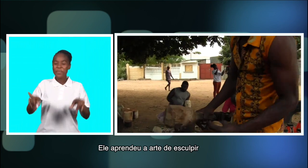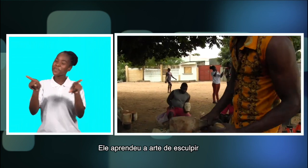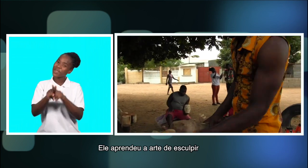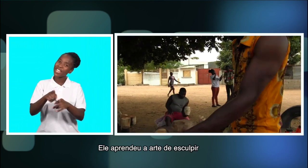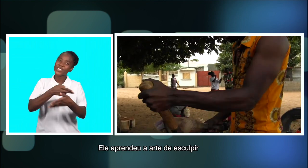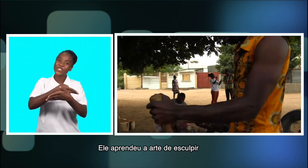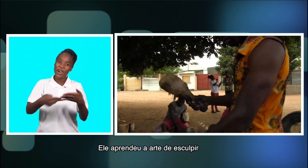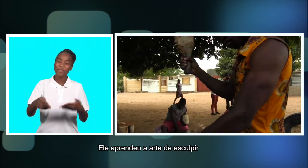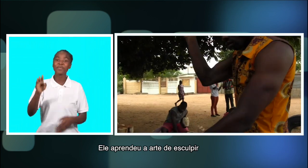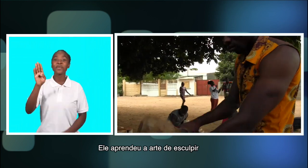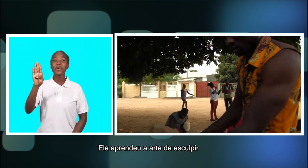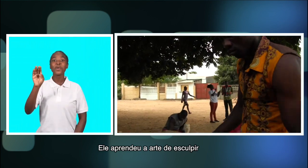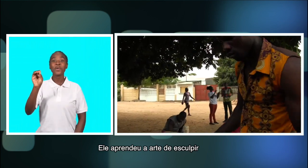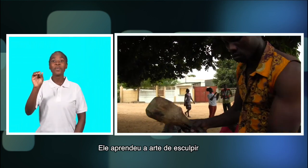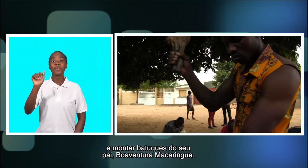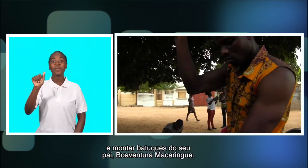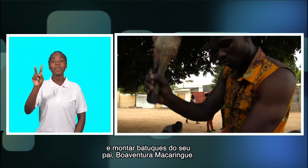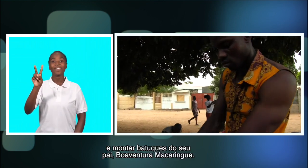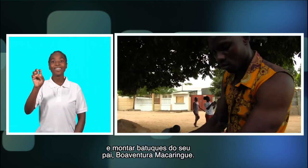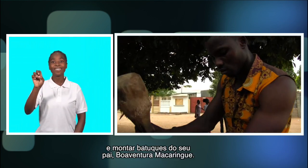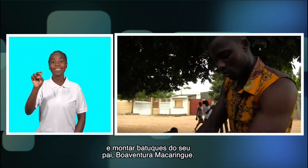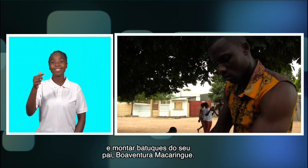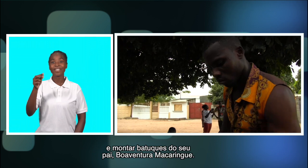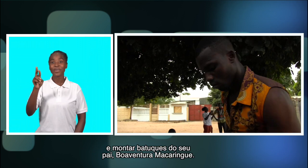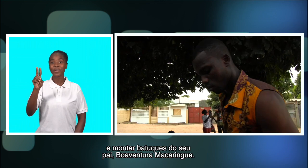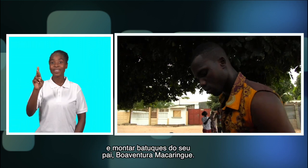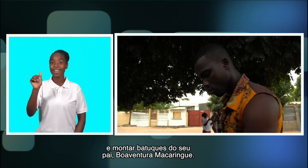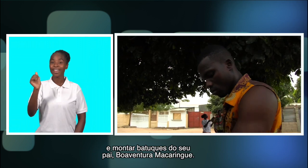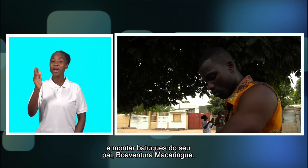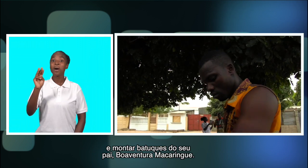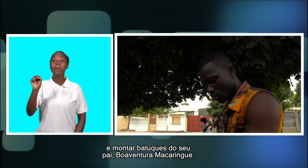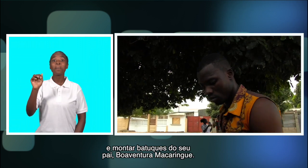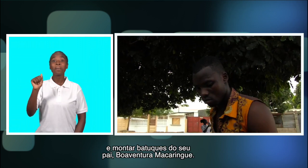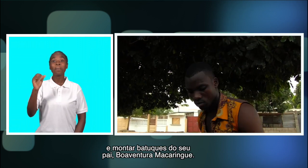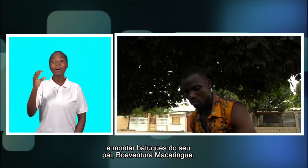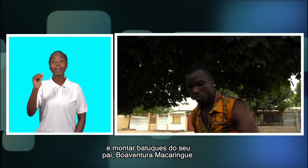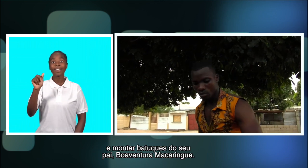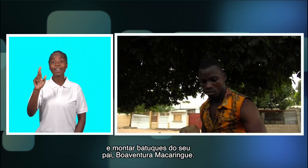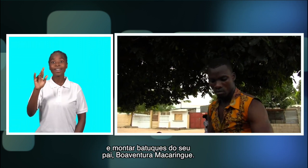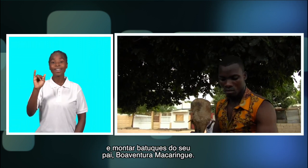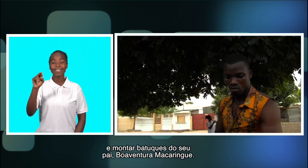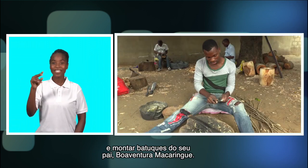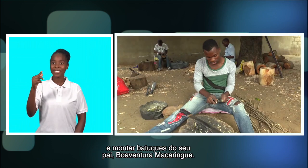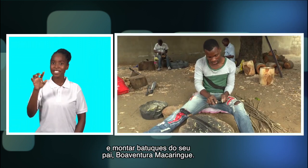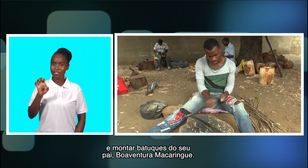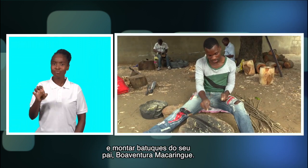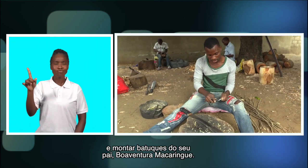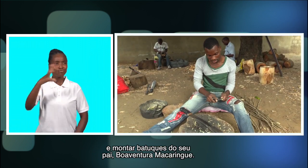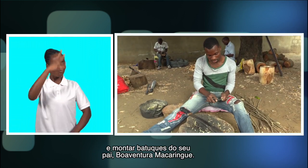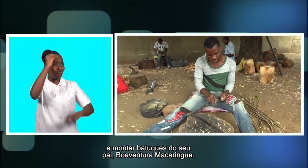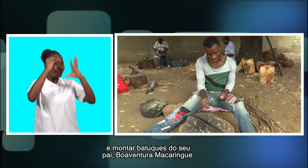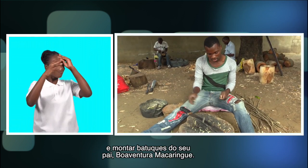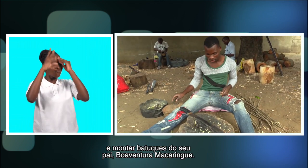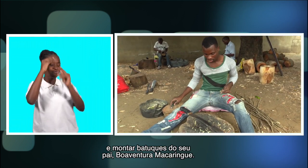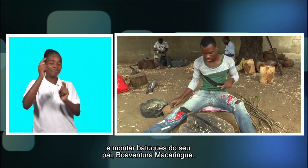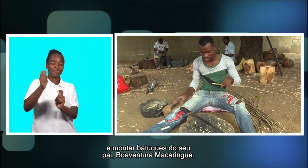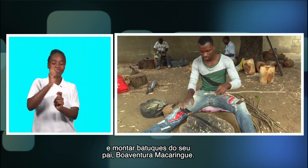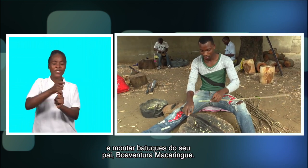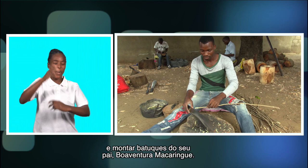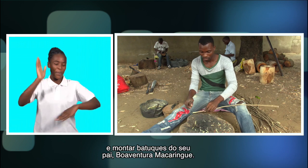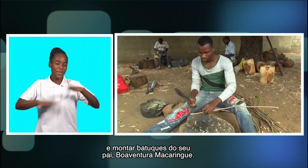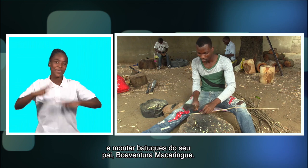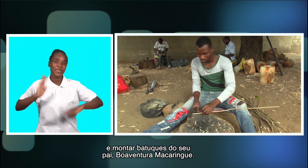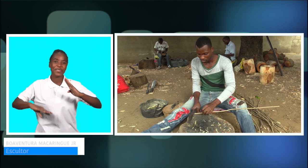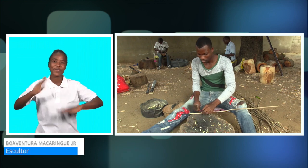arte de escoltar e montar batucas do seu pai, Boaventura